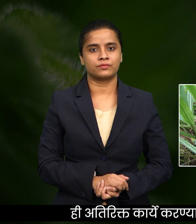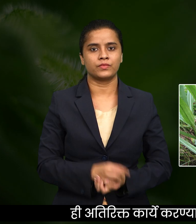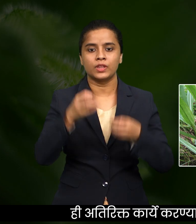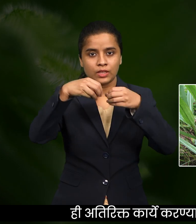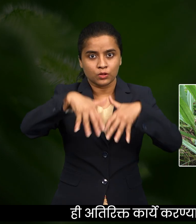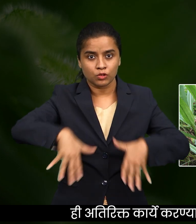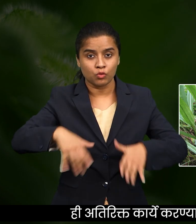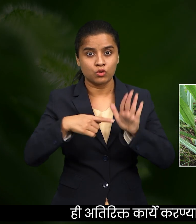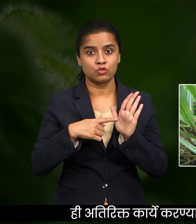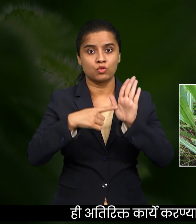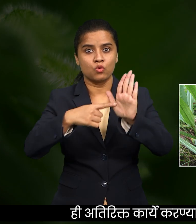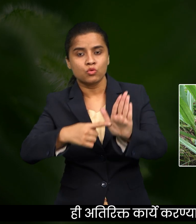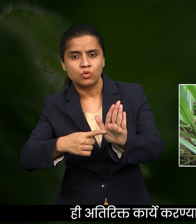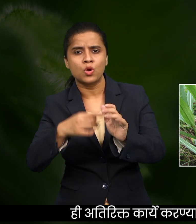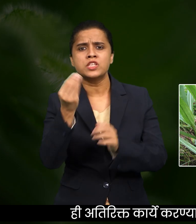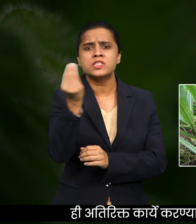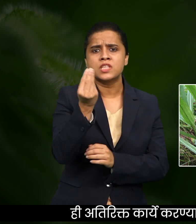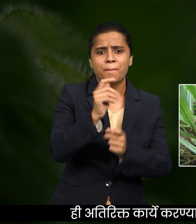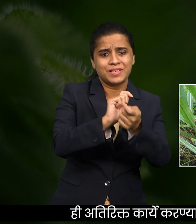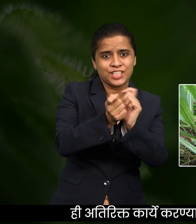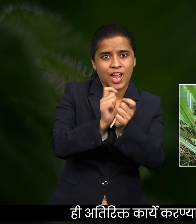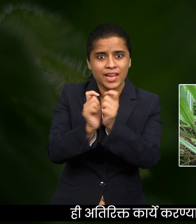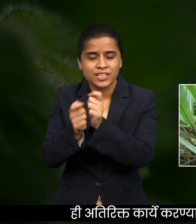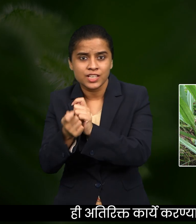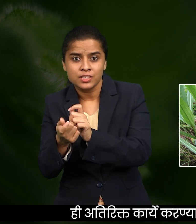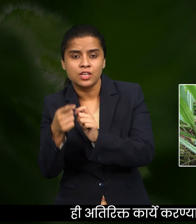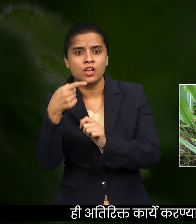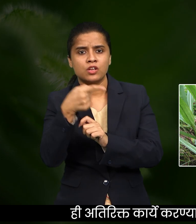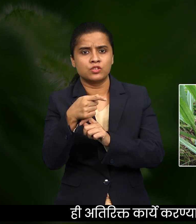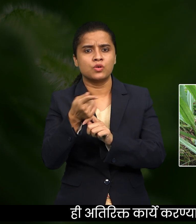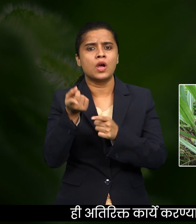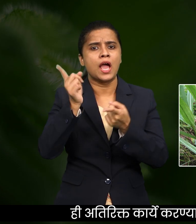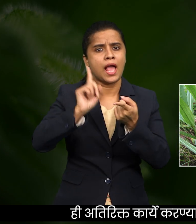हे अतिरिक्त कार्य करण्यासाठी मुळे काही बदल दर्शवितात.